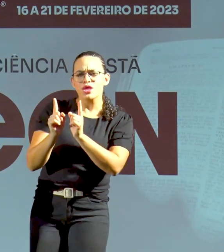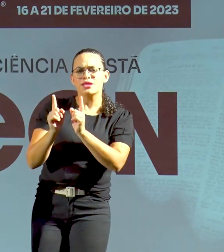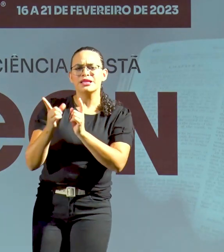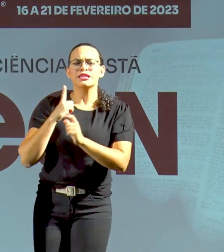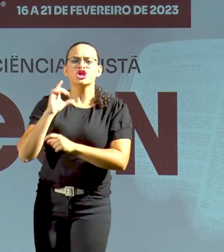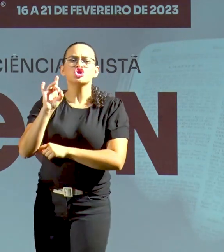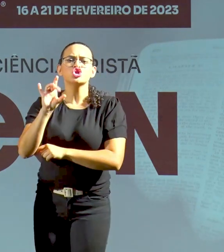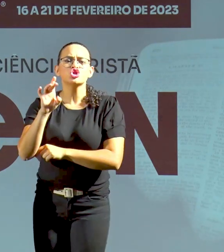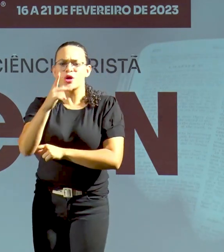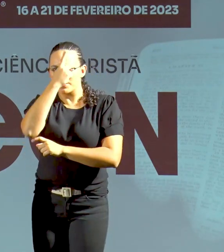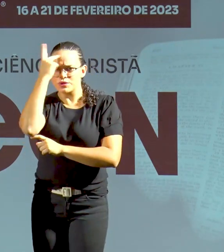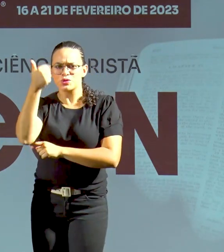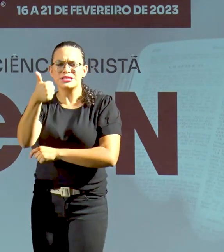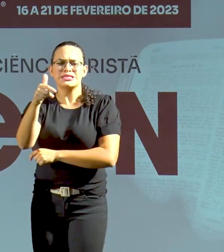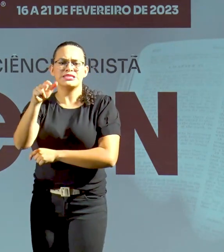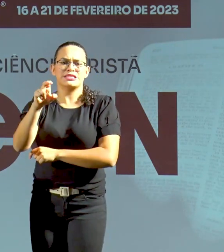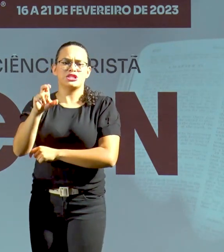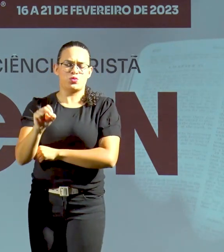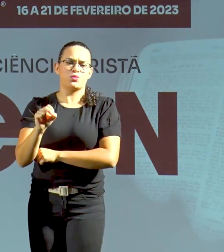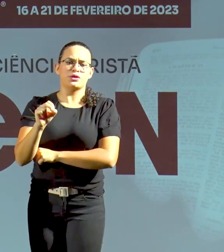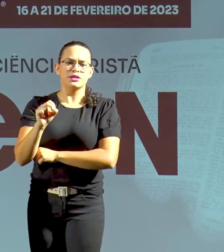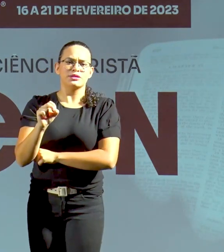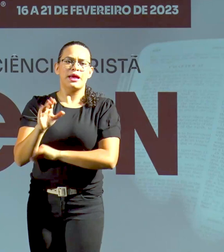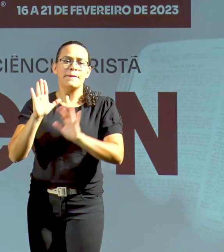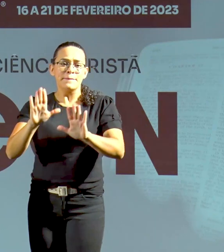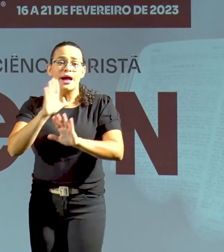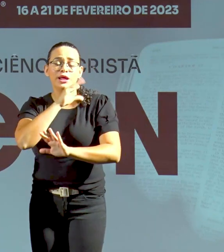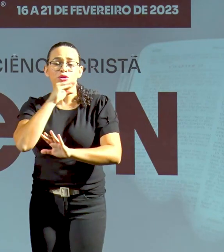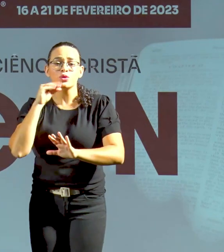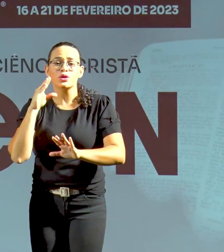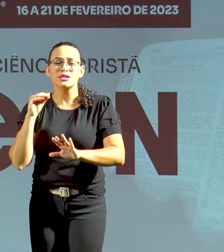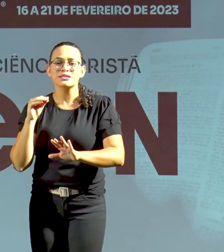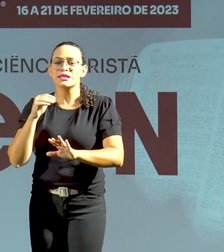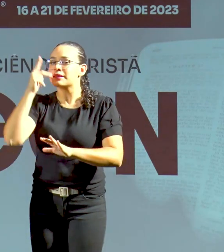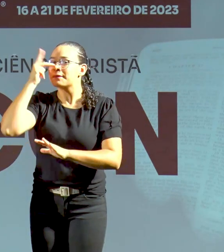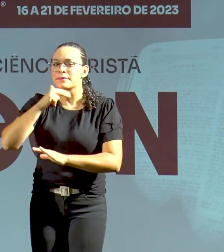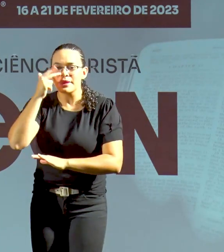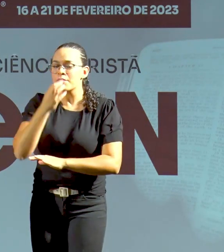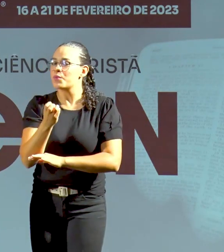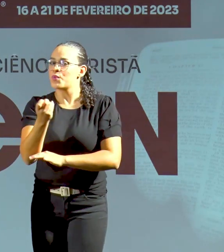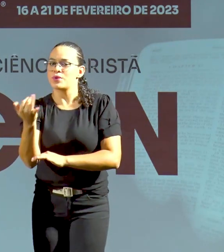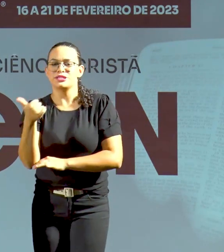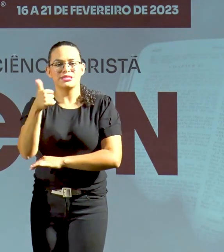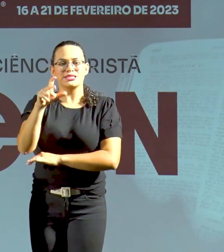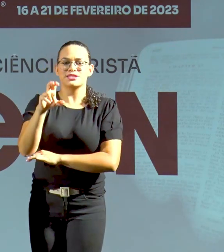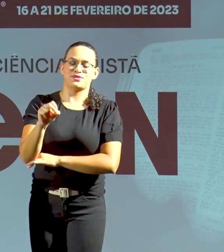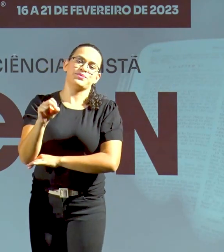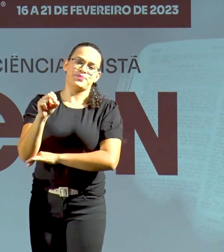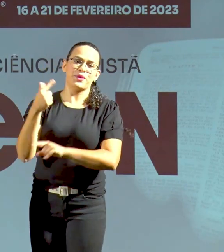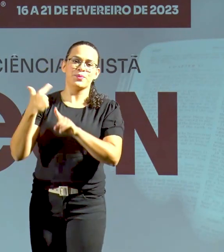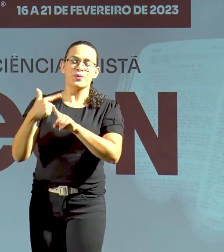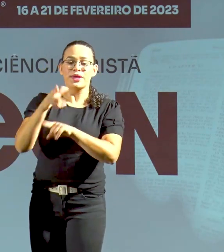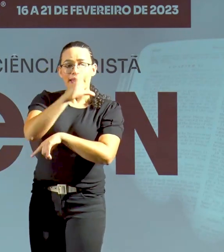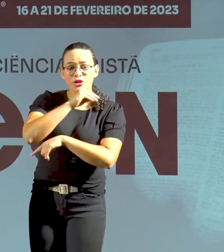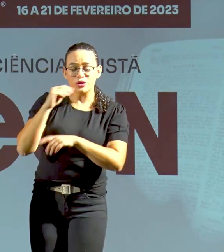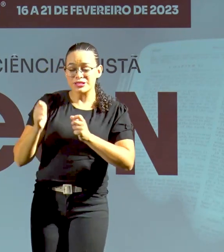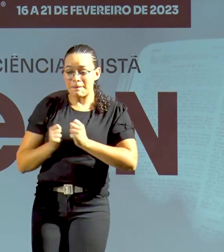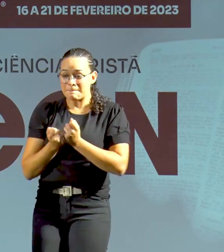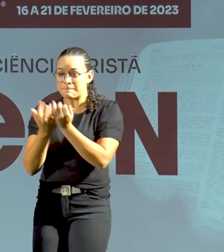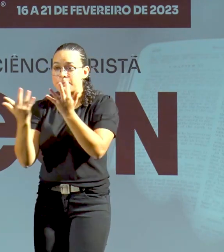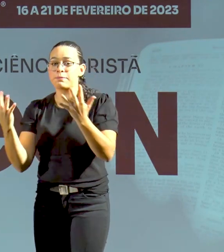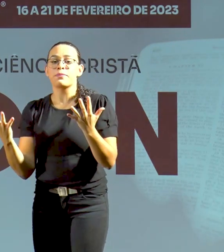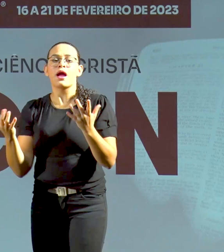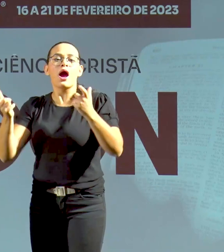nossa igreja tem 150 membros mas a gente reúne de adolescentes na nossa igreja quase que o mesmo número porque muitos adolescentes foram